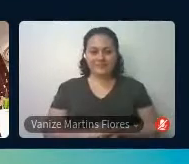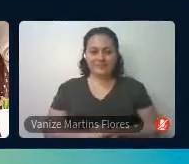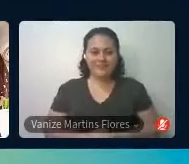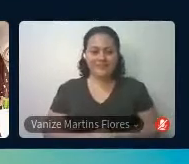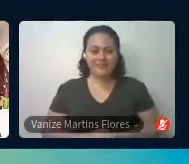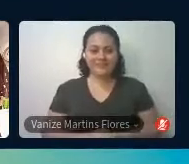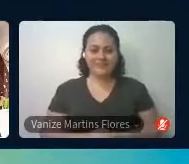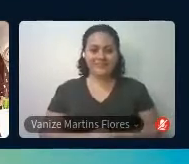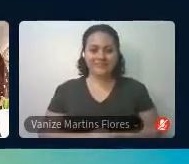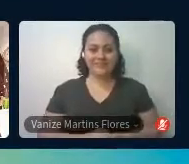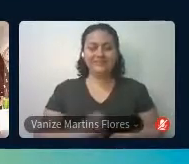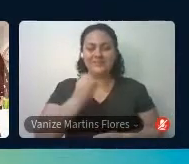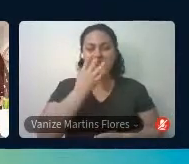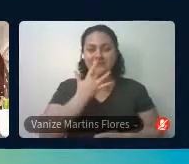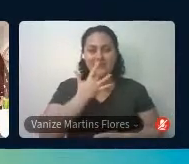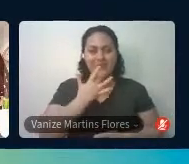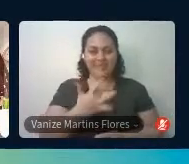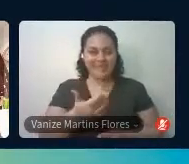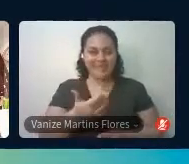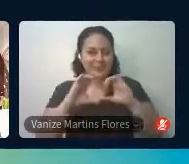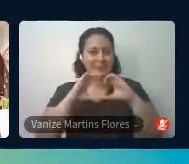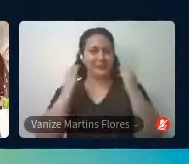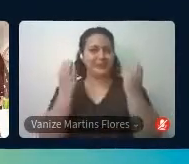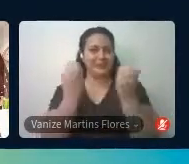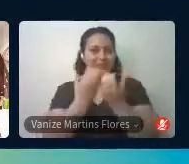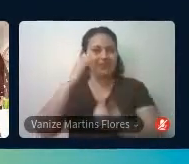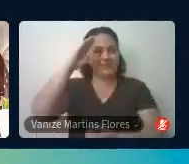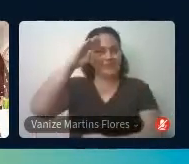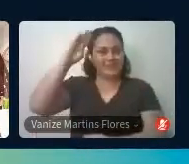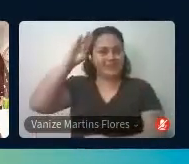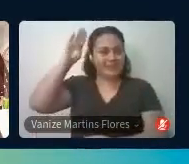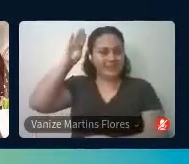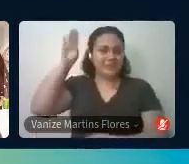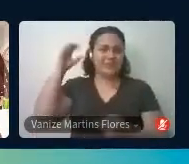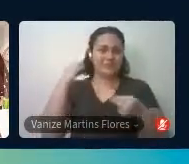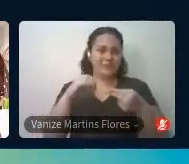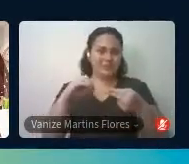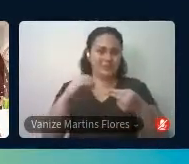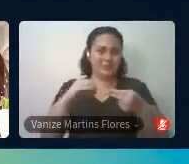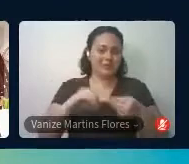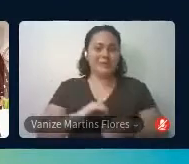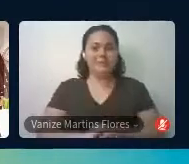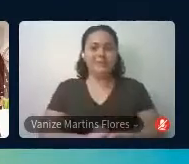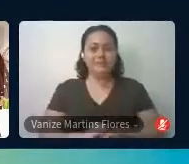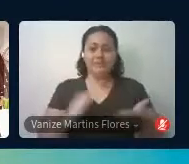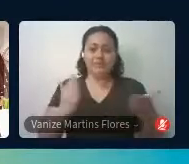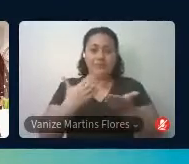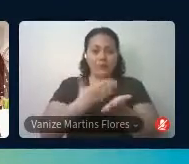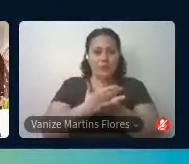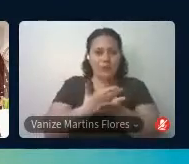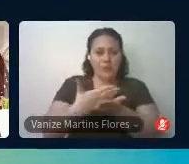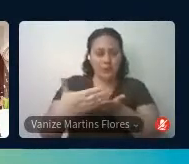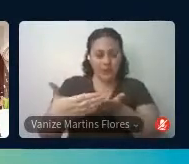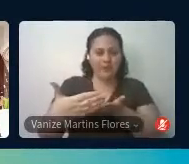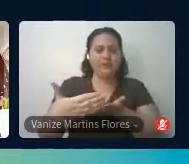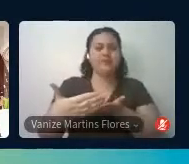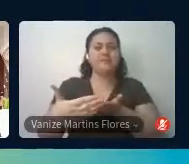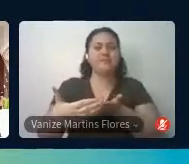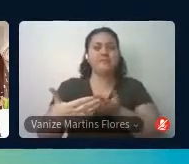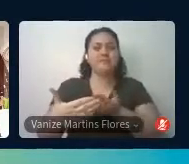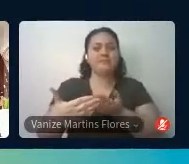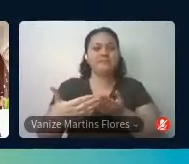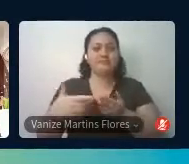Boa tarde, comunidade acadêmica da UFSPA. Iniciar uma atividade muito